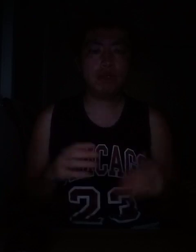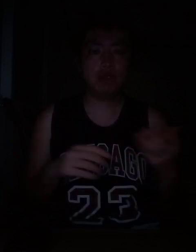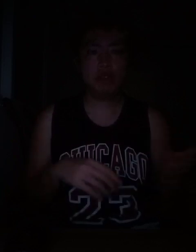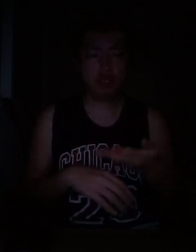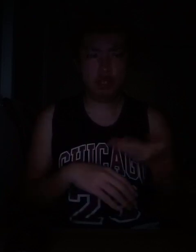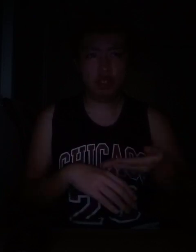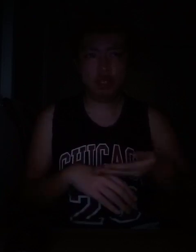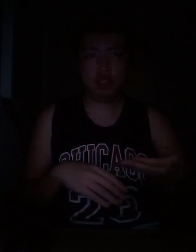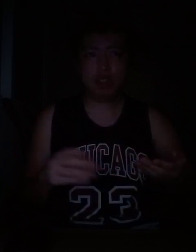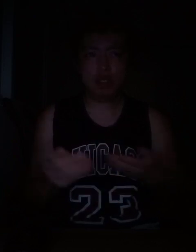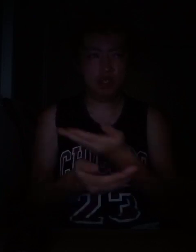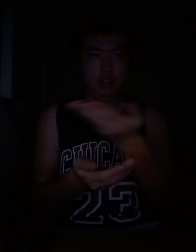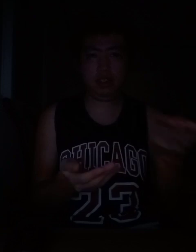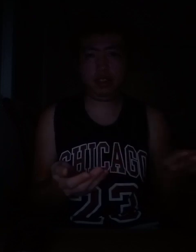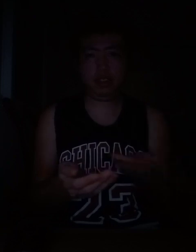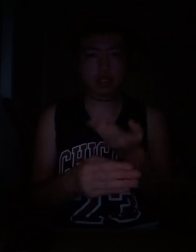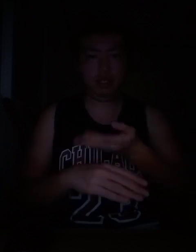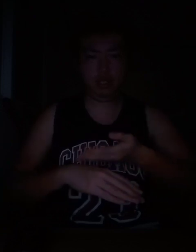뉴스데스크 제주 마칩니다. 시청해주신 여러분 고맙습니다.